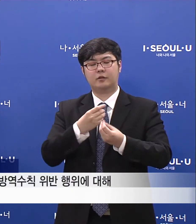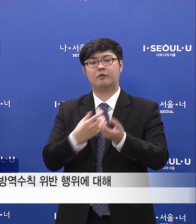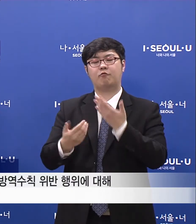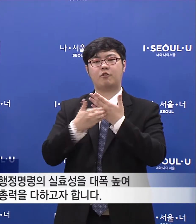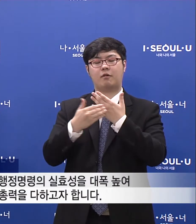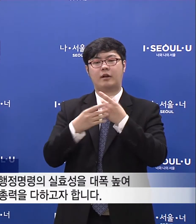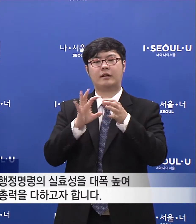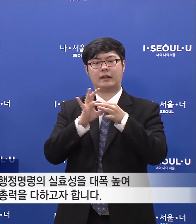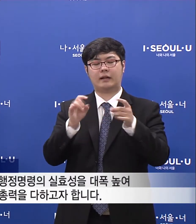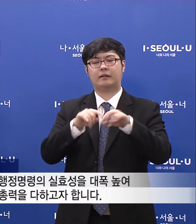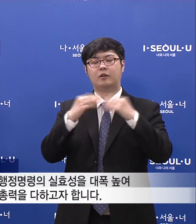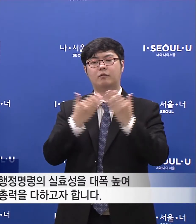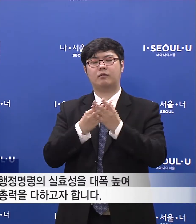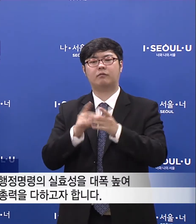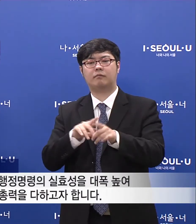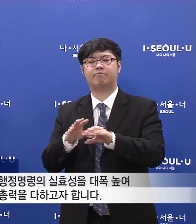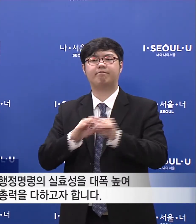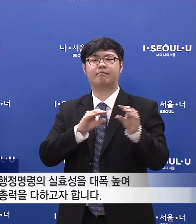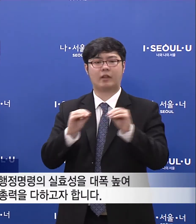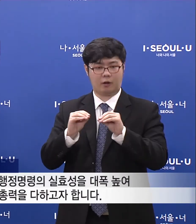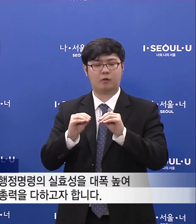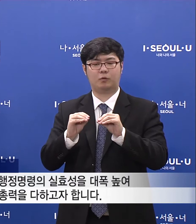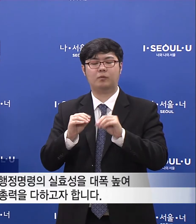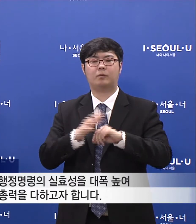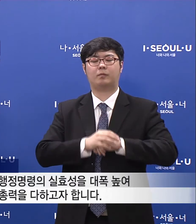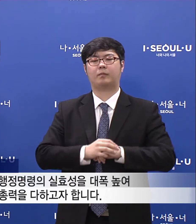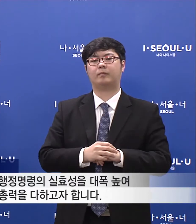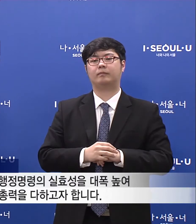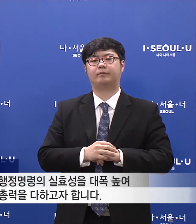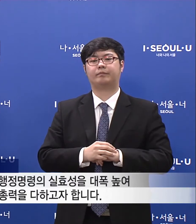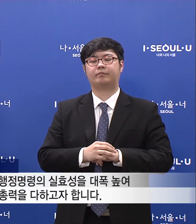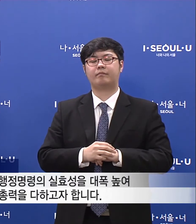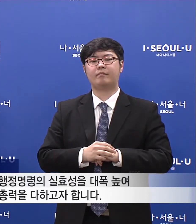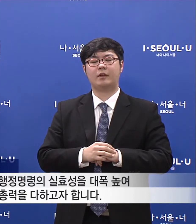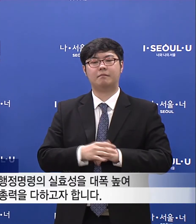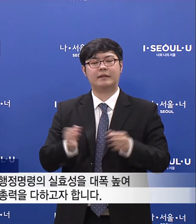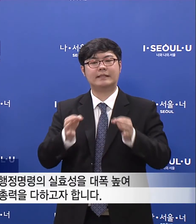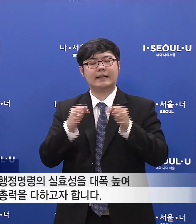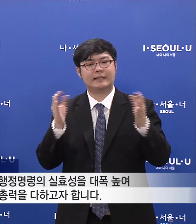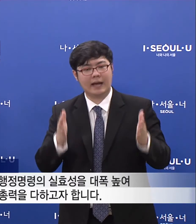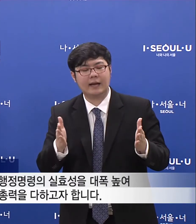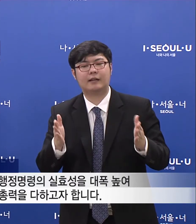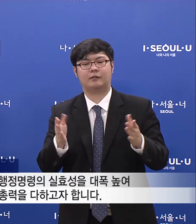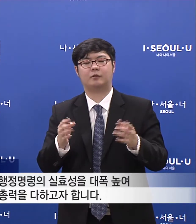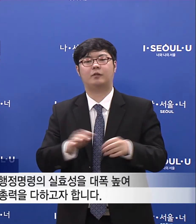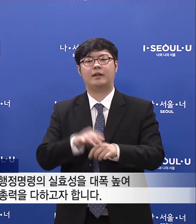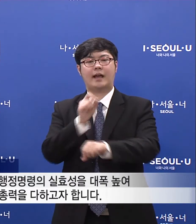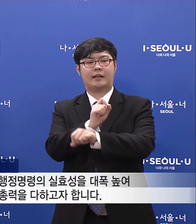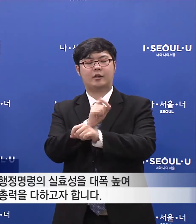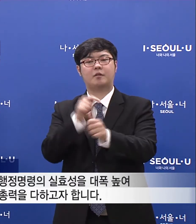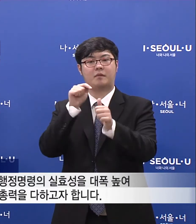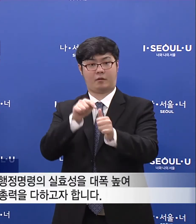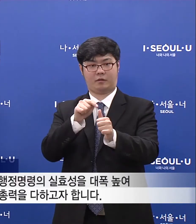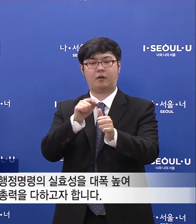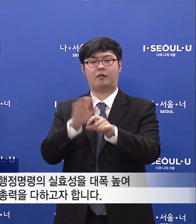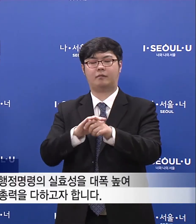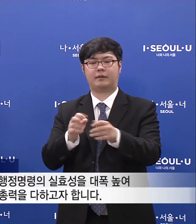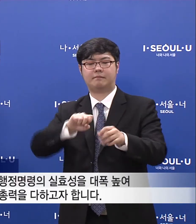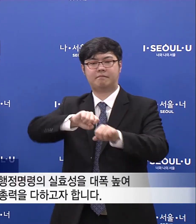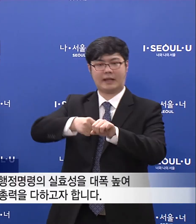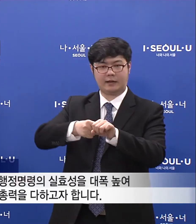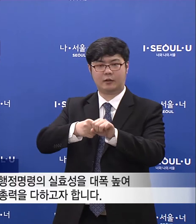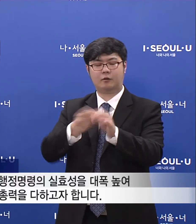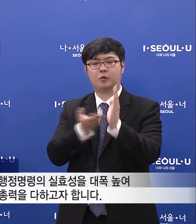그쳐왔지만 상황이 엄중한 만큼 한시적으로 행정 명령의 실효성을 대폭 높여 코로나19